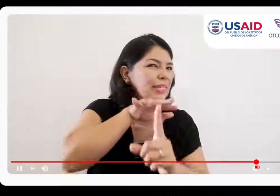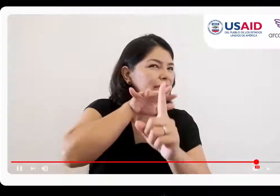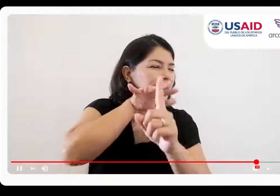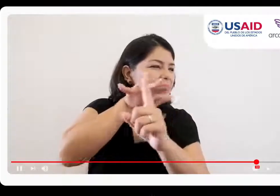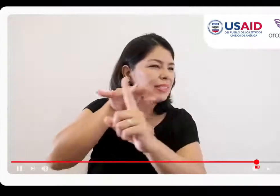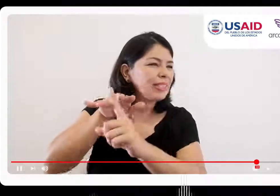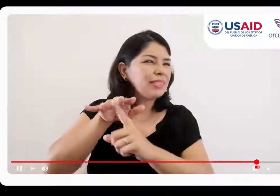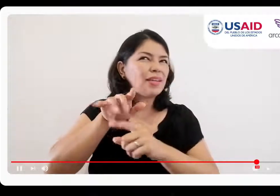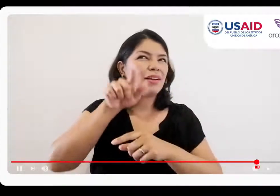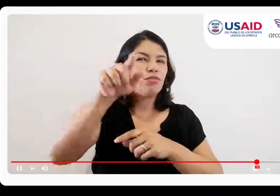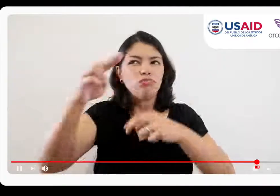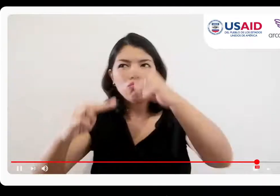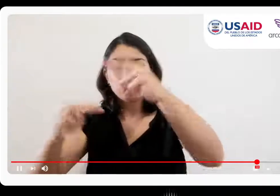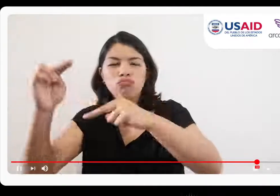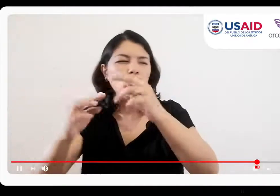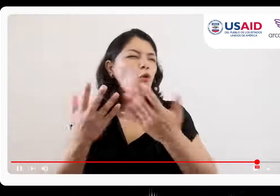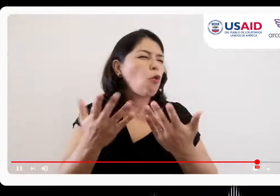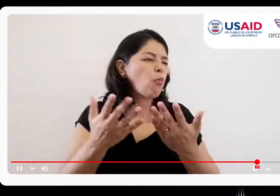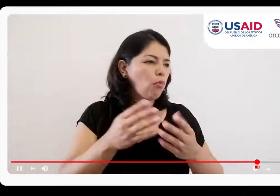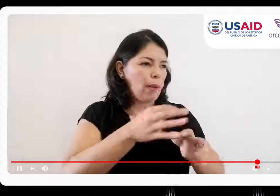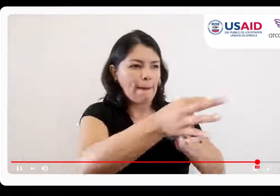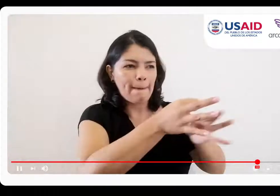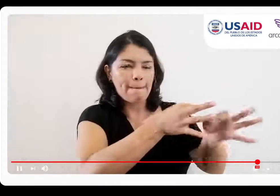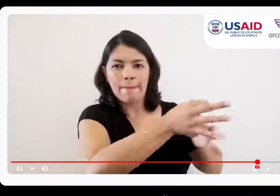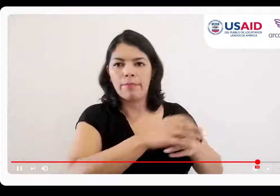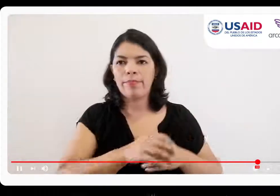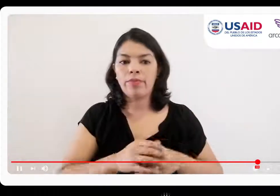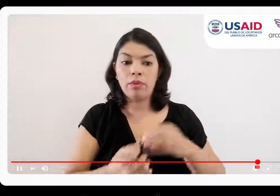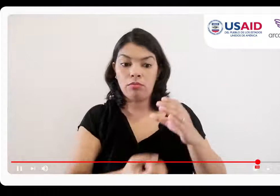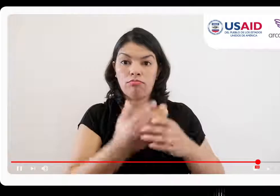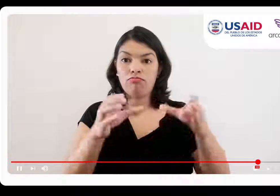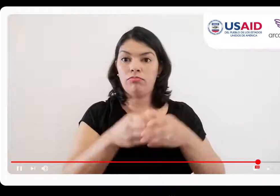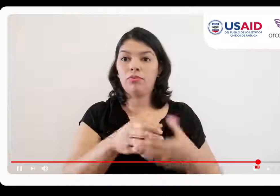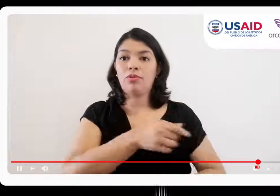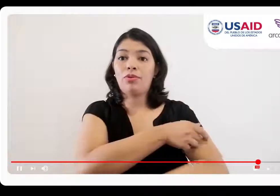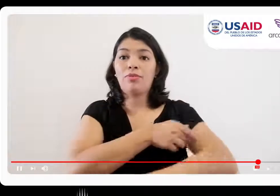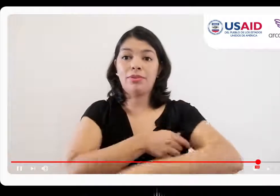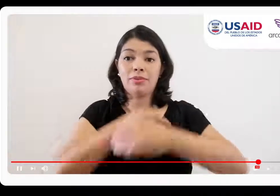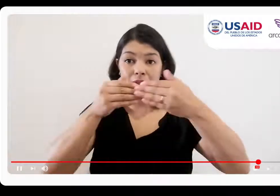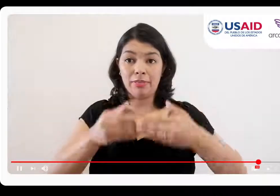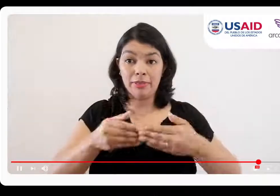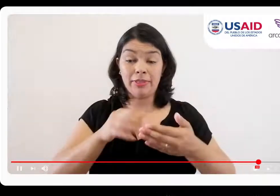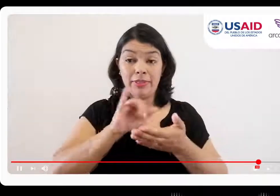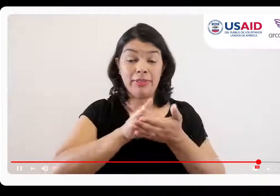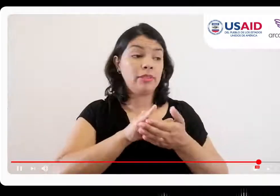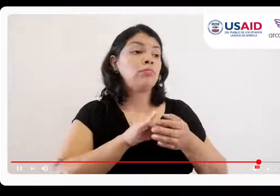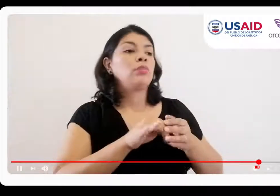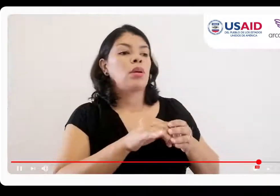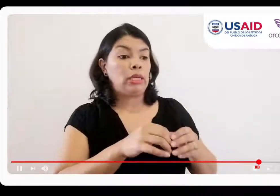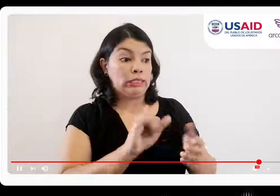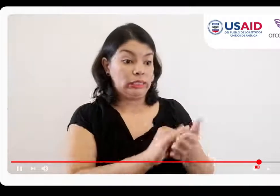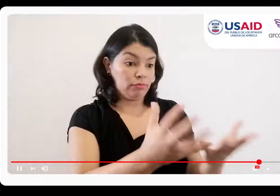en esa construcción como tal. Digamos, se generó un espacio que es el Comité de Discapacidad, donde se expresó que